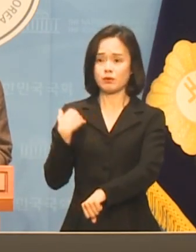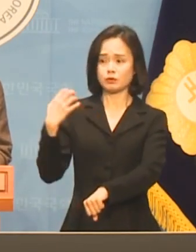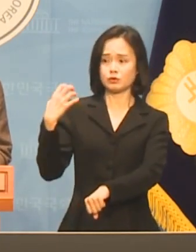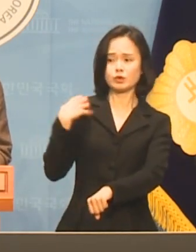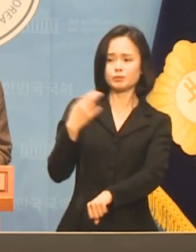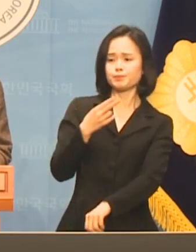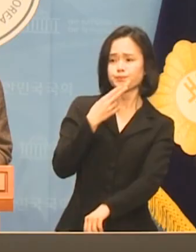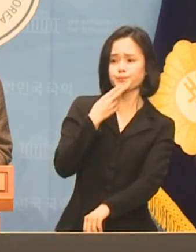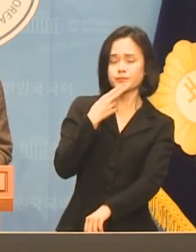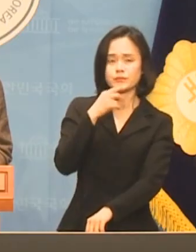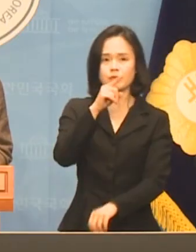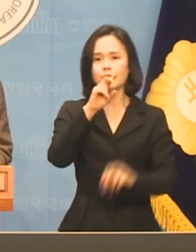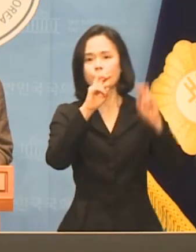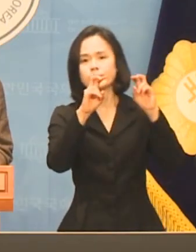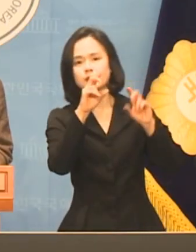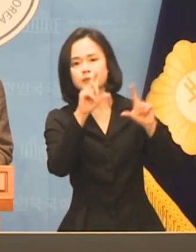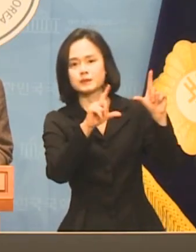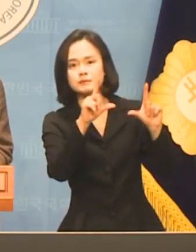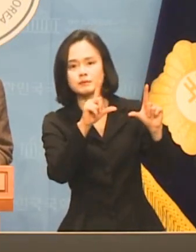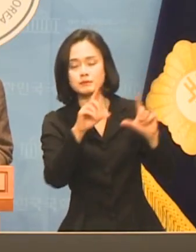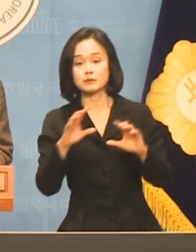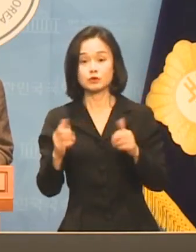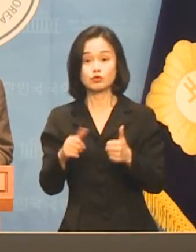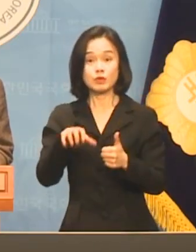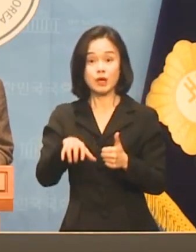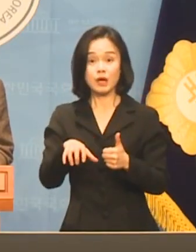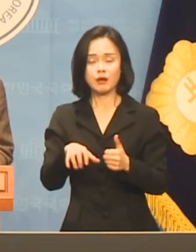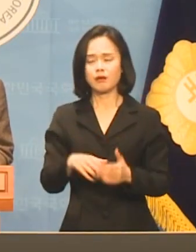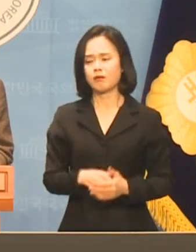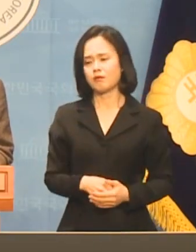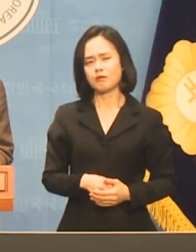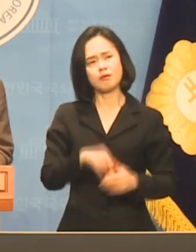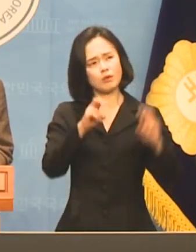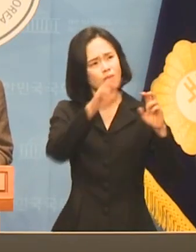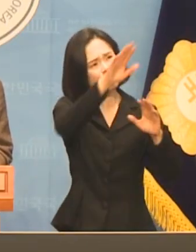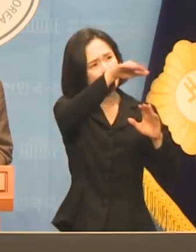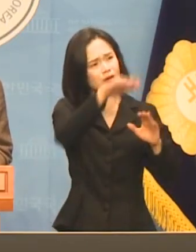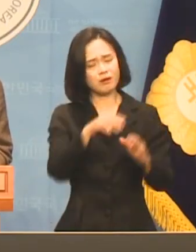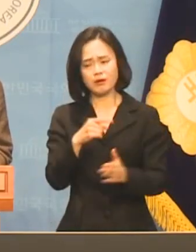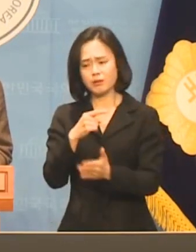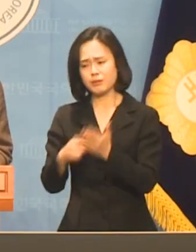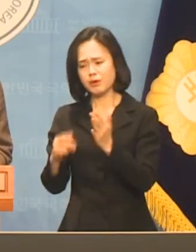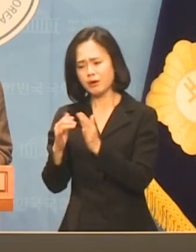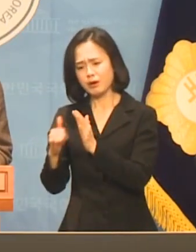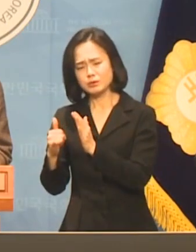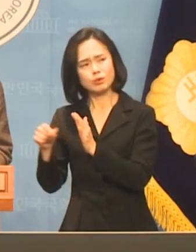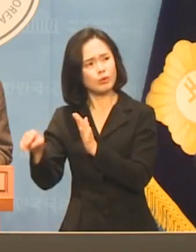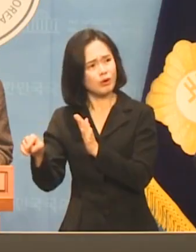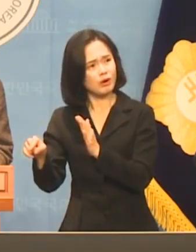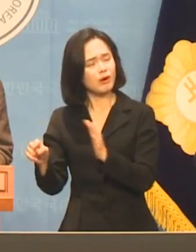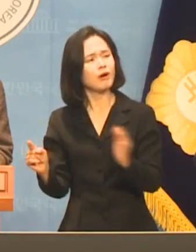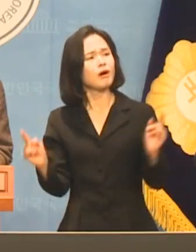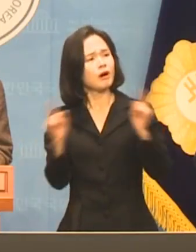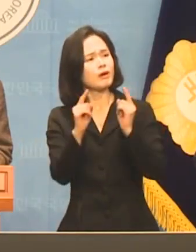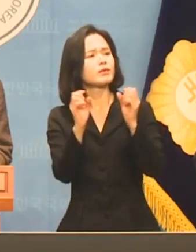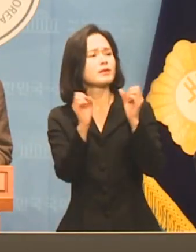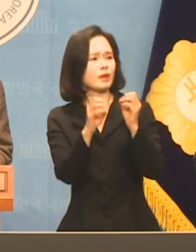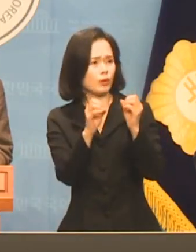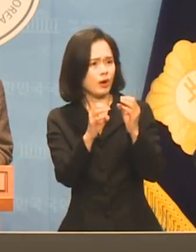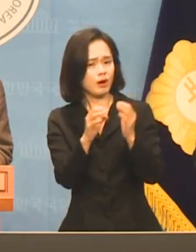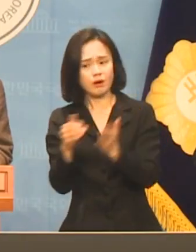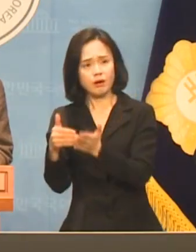회사 측에 유가족과 대화하고 요청 사항을 받아들일 것을 촉구했고, 지난